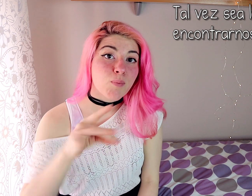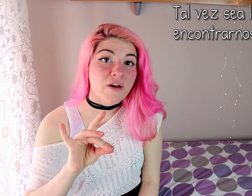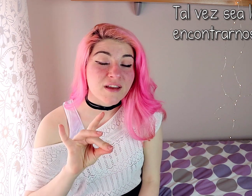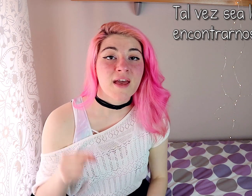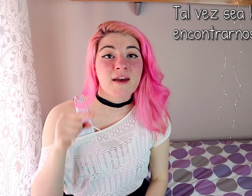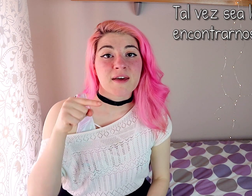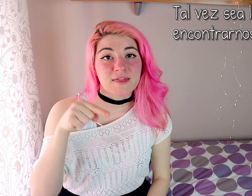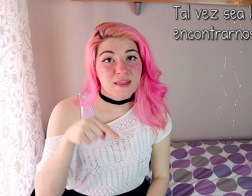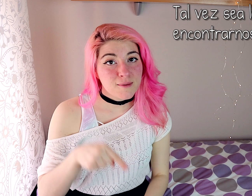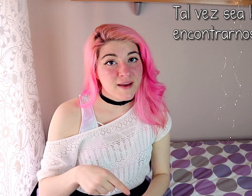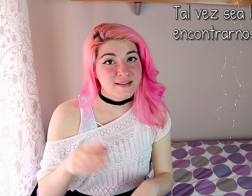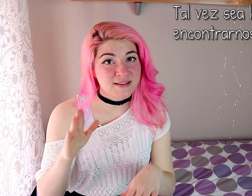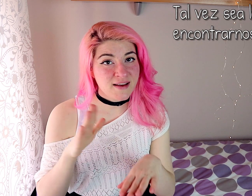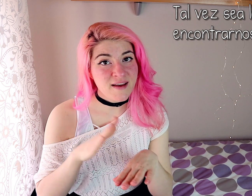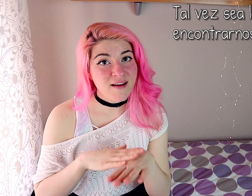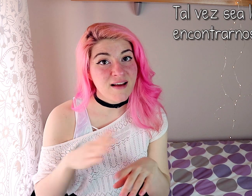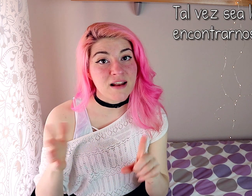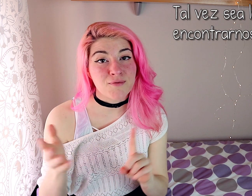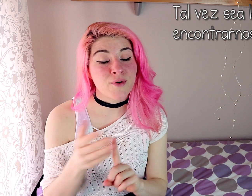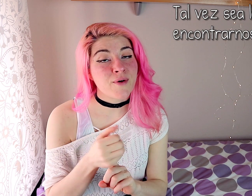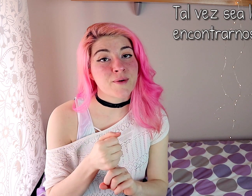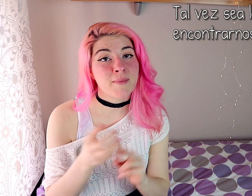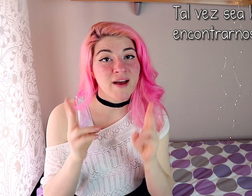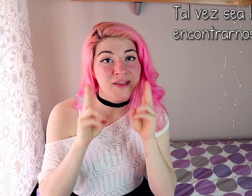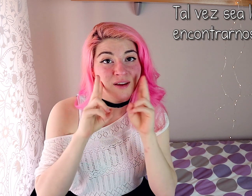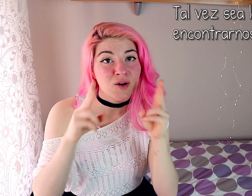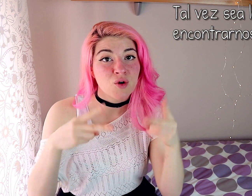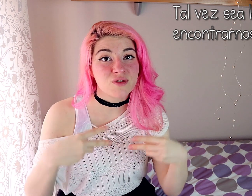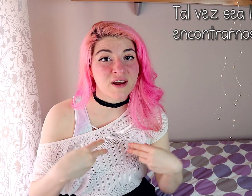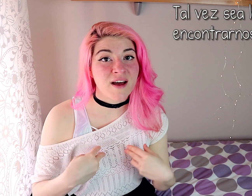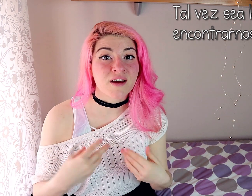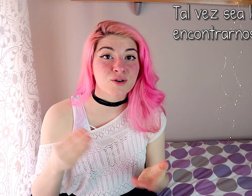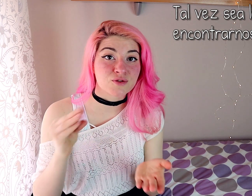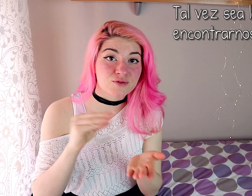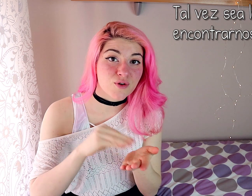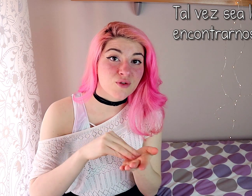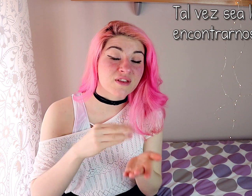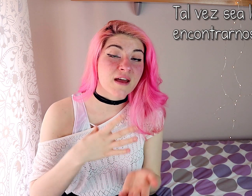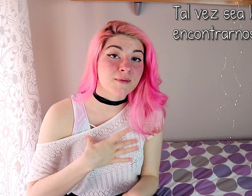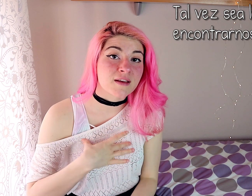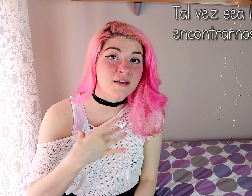Puede. Tal vez sea la forma de encontrarnos otra vez.